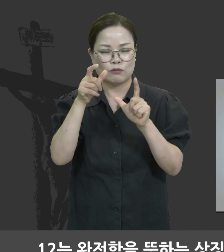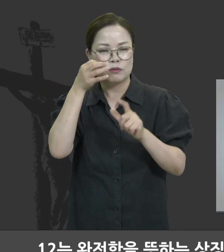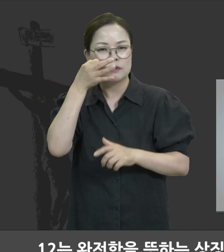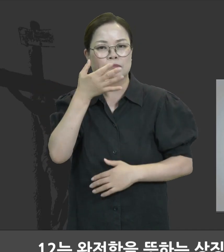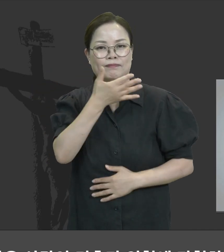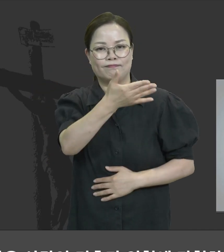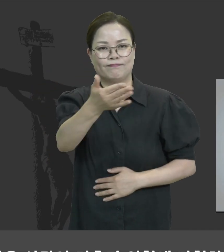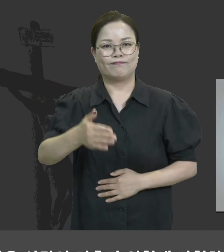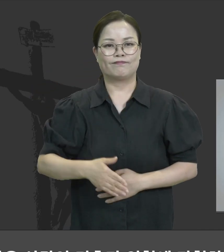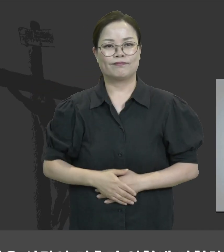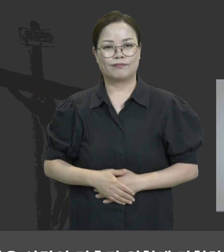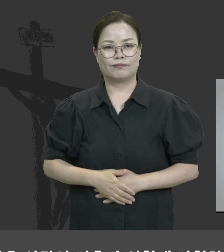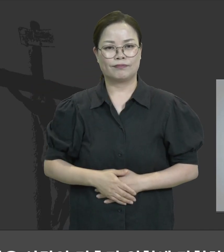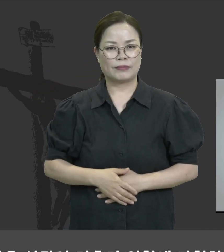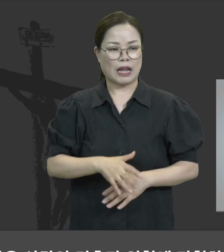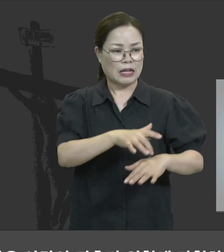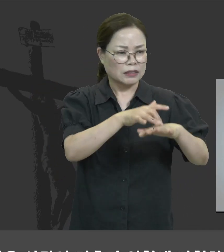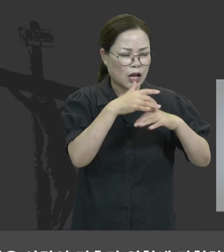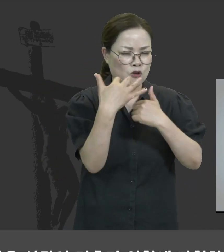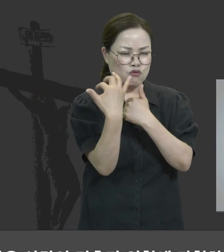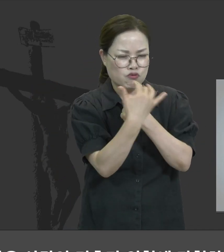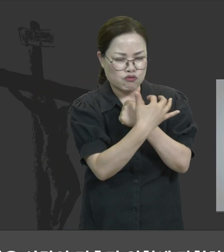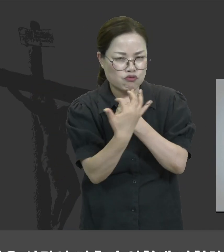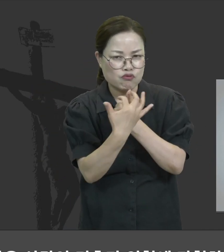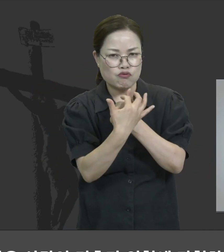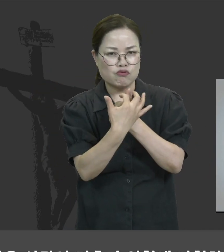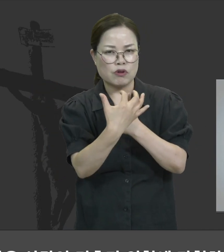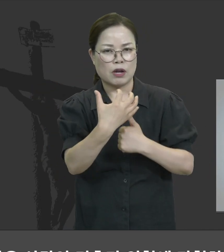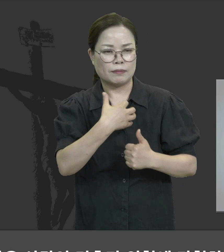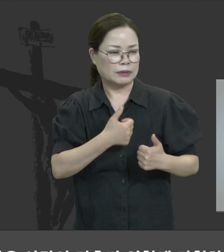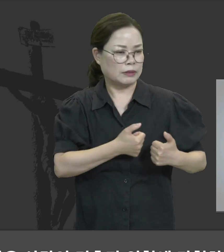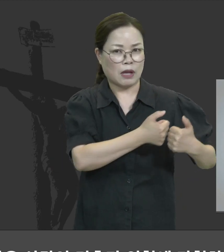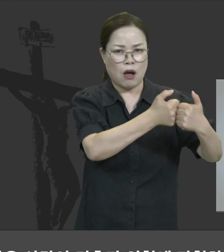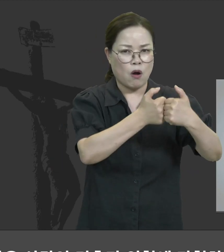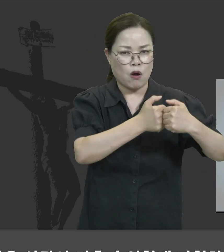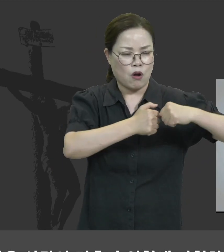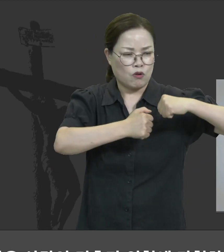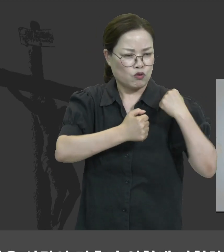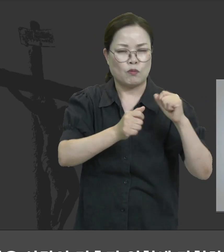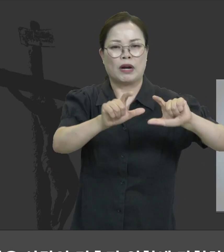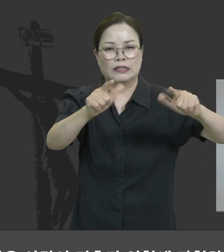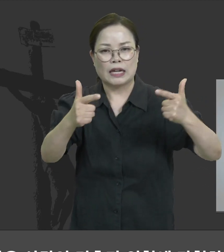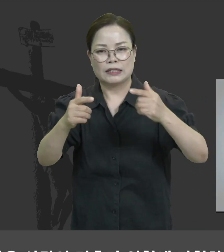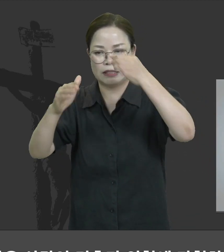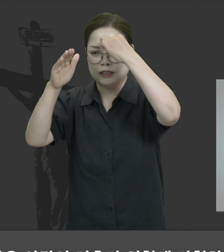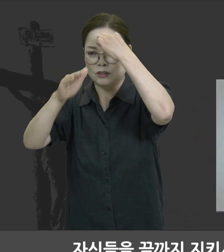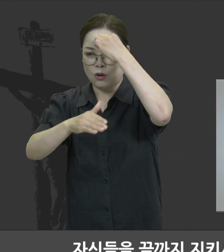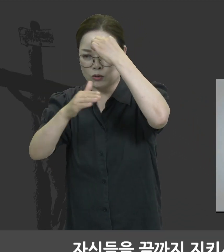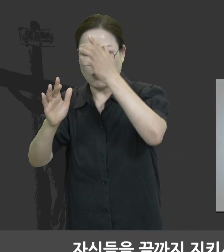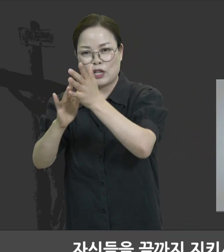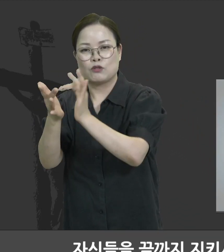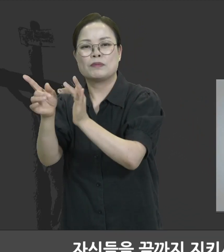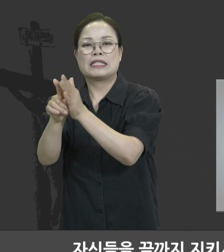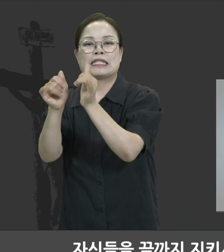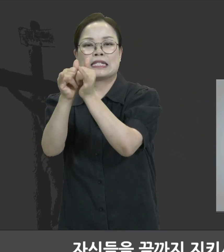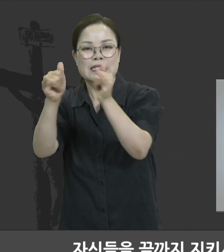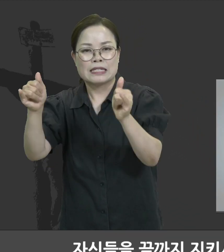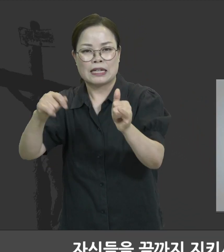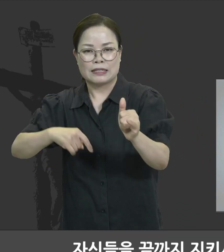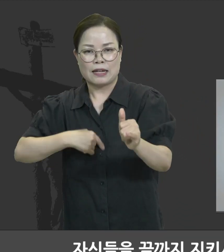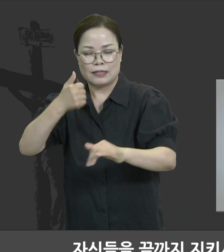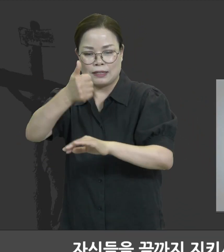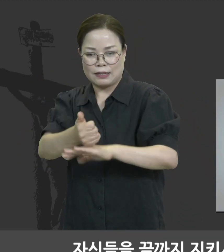보여줍니다. 이들은 사탄의 미혹과 위협에 타협하거나 굴복하지 않은 성도들로서 자신들을